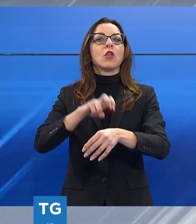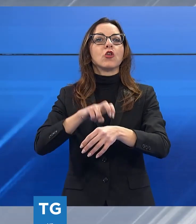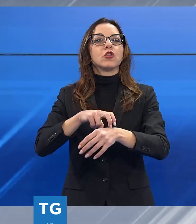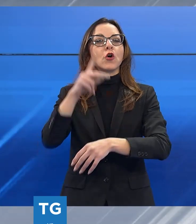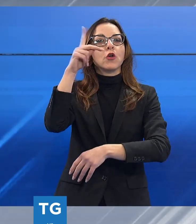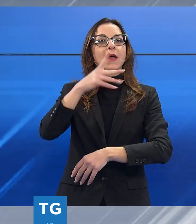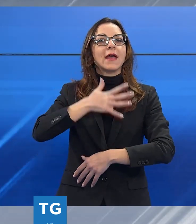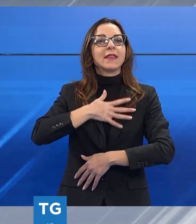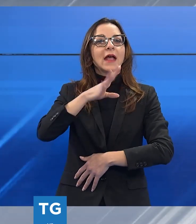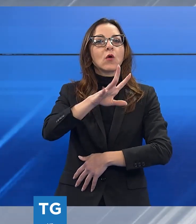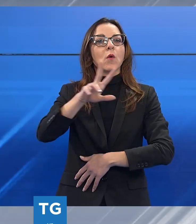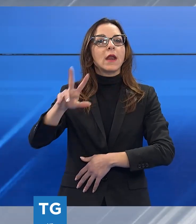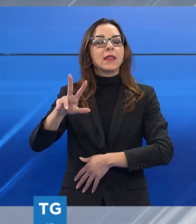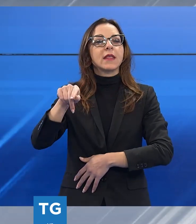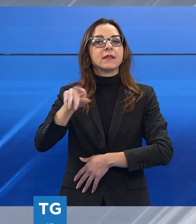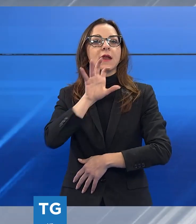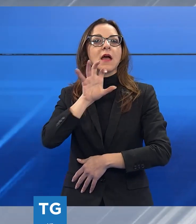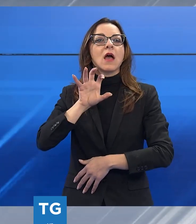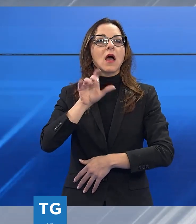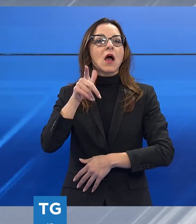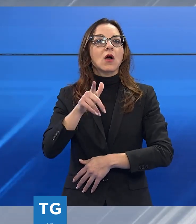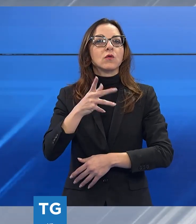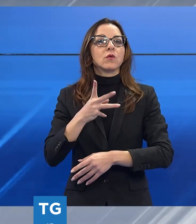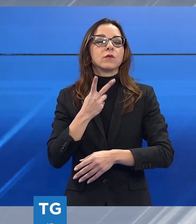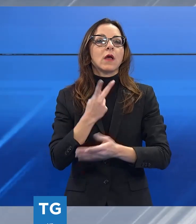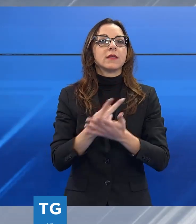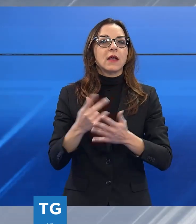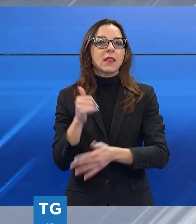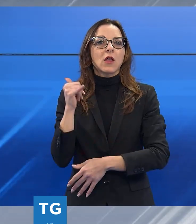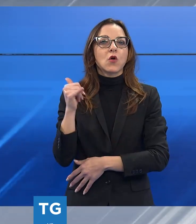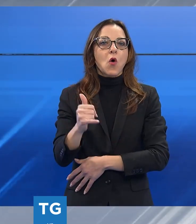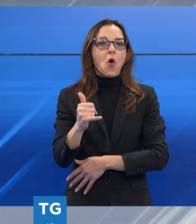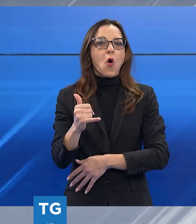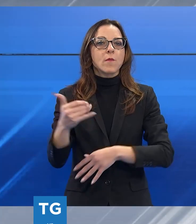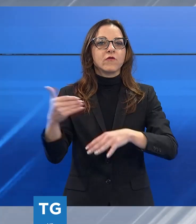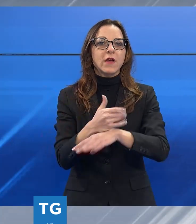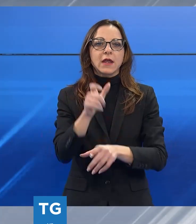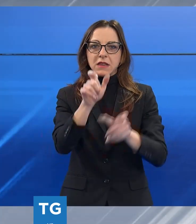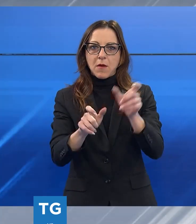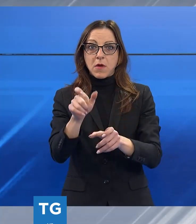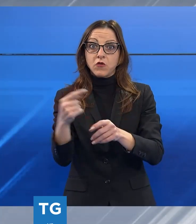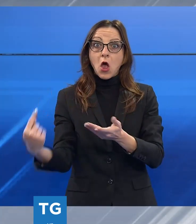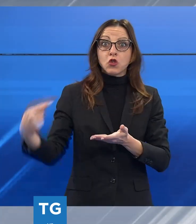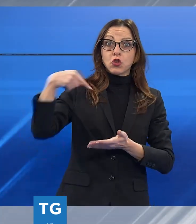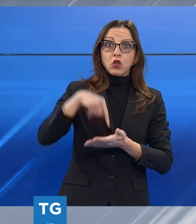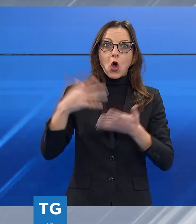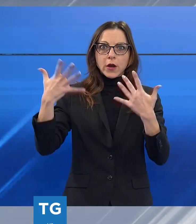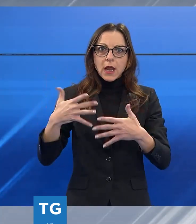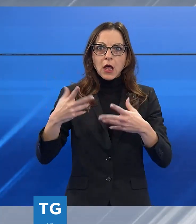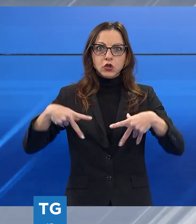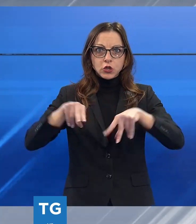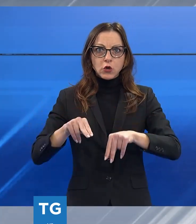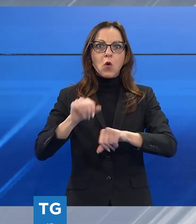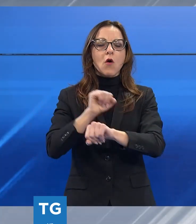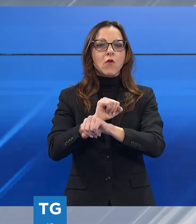di 43 anni accusato di tentato omicidio e lesioni personali aggravate ai danni